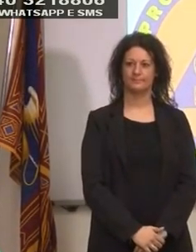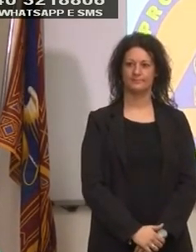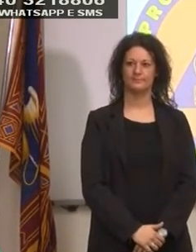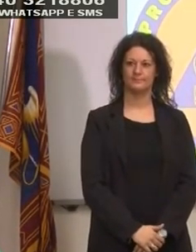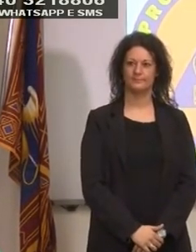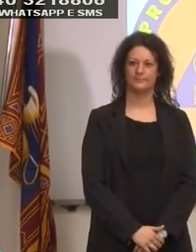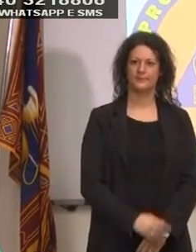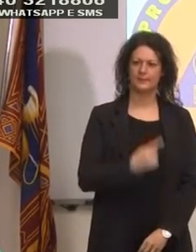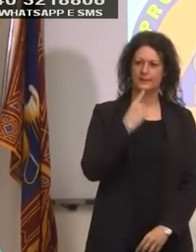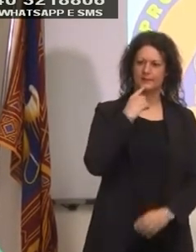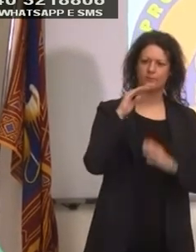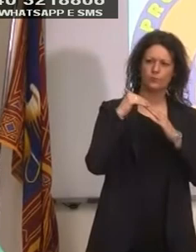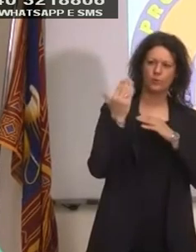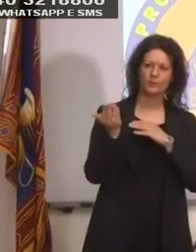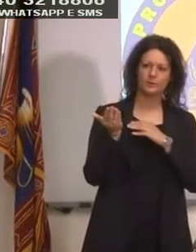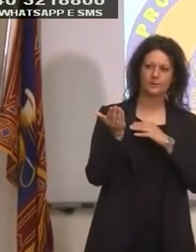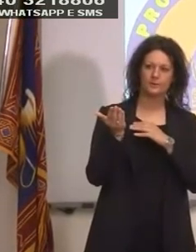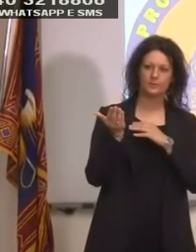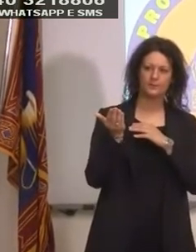Chi è che resta fuori?